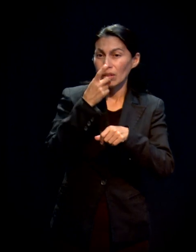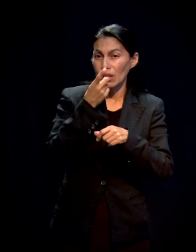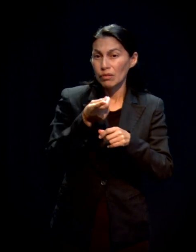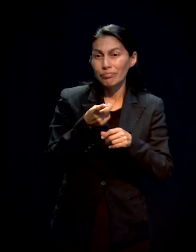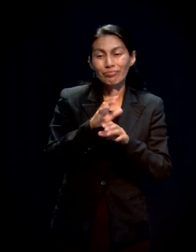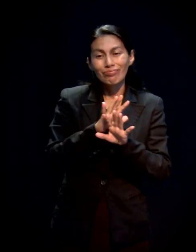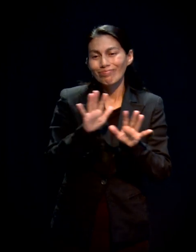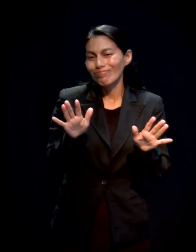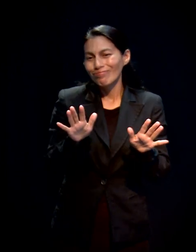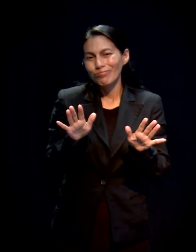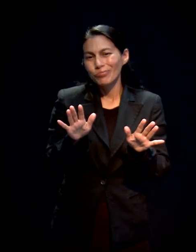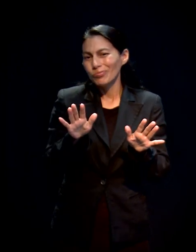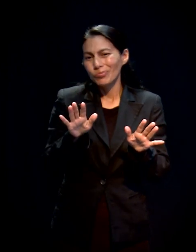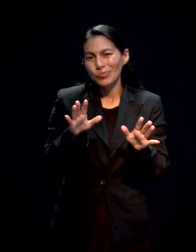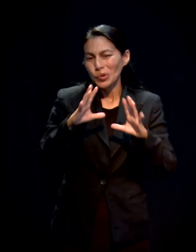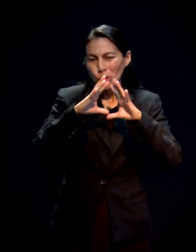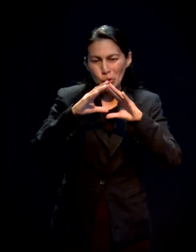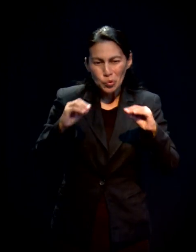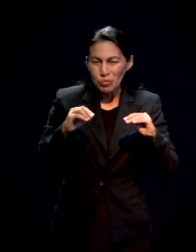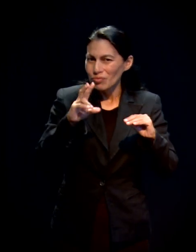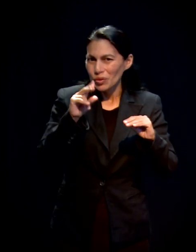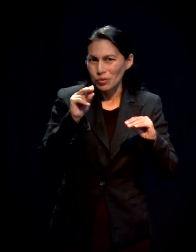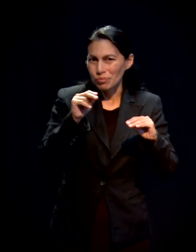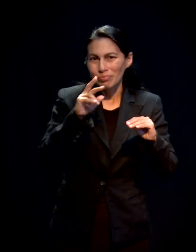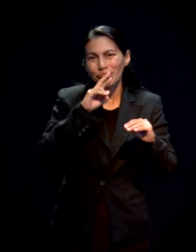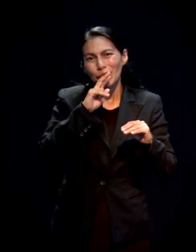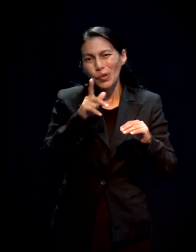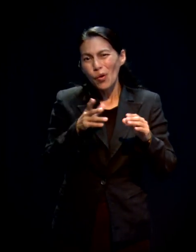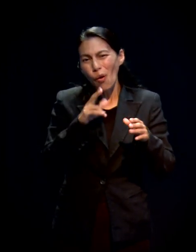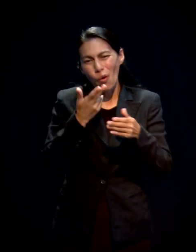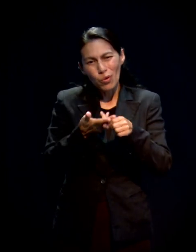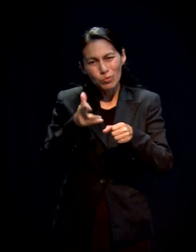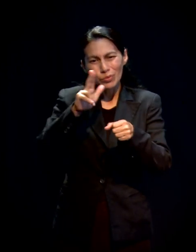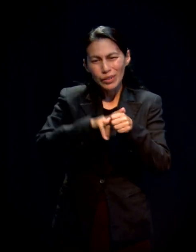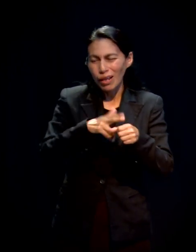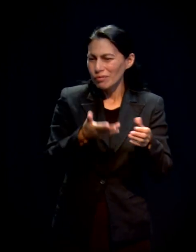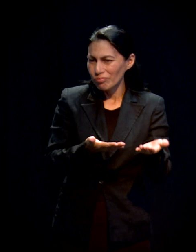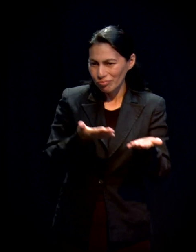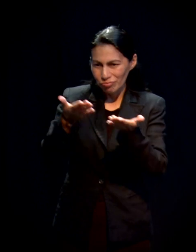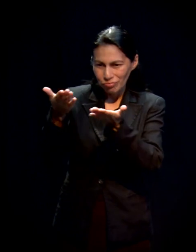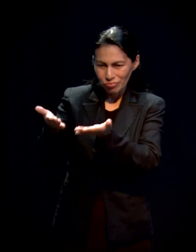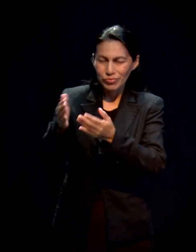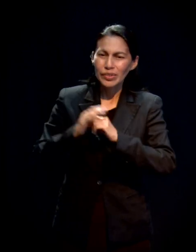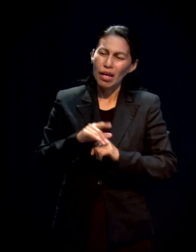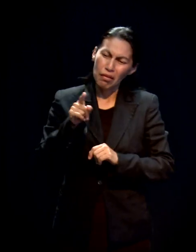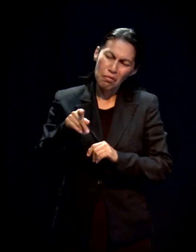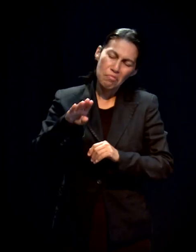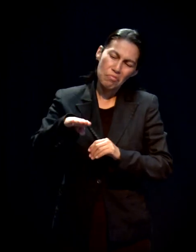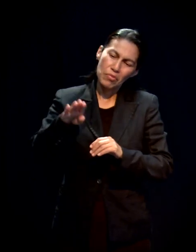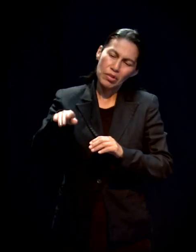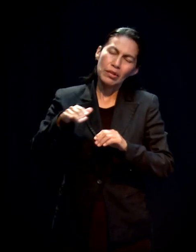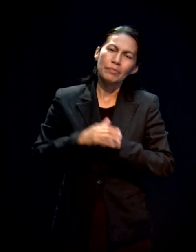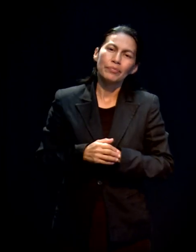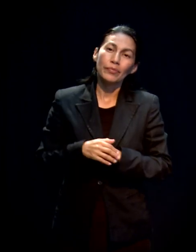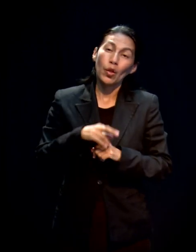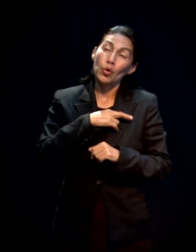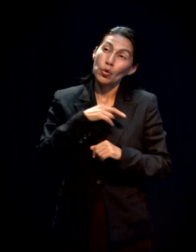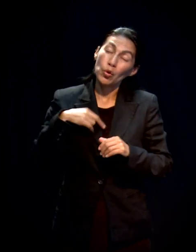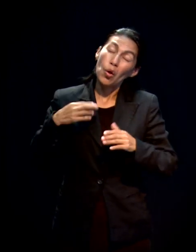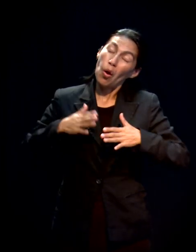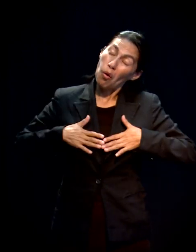no se esperaba más una sanación pero confiamos en dios de que si la iba a hacer entonces